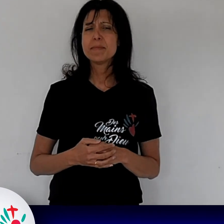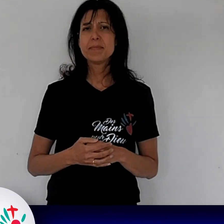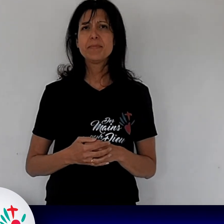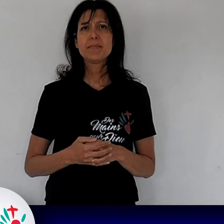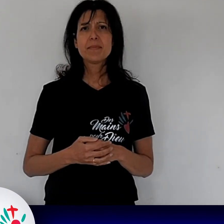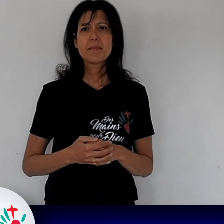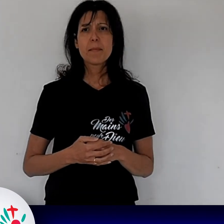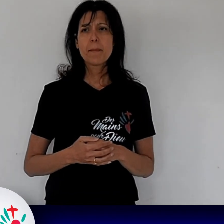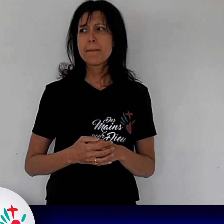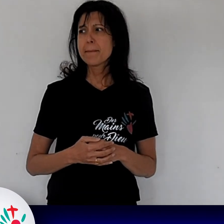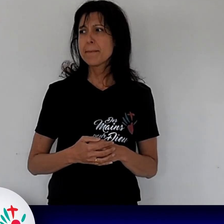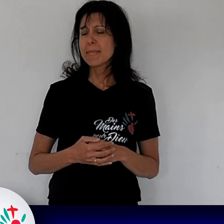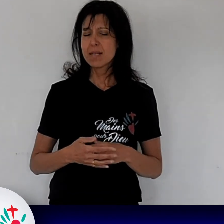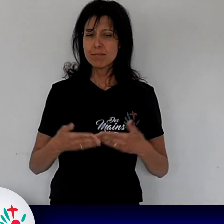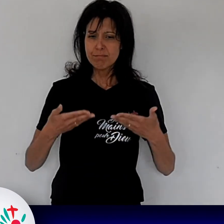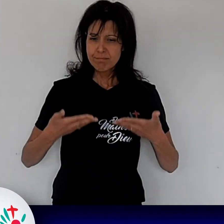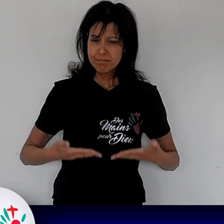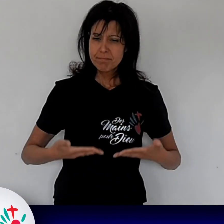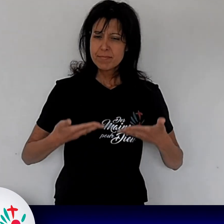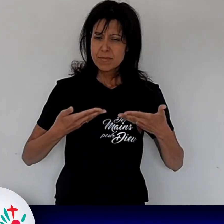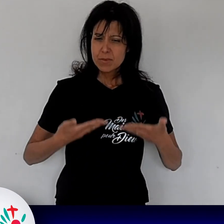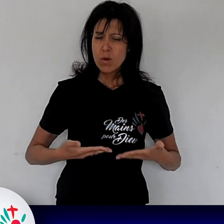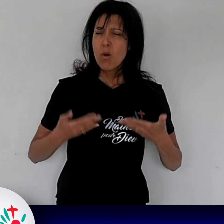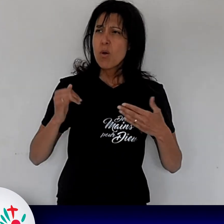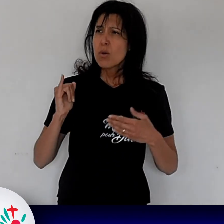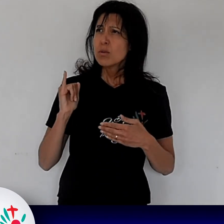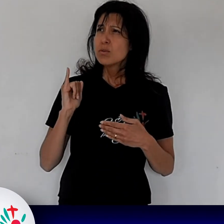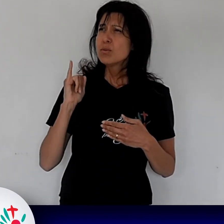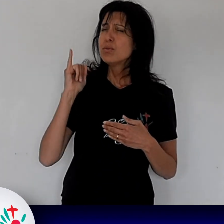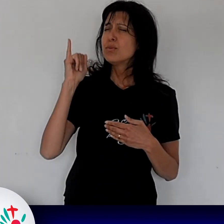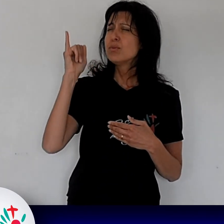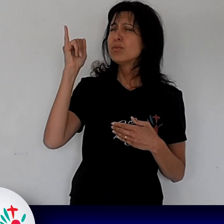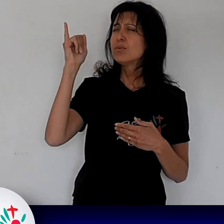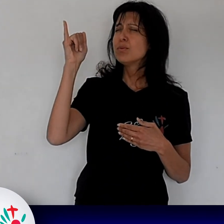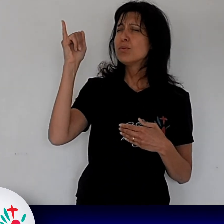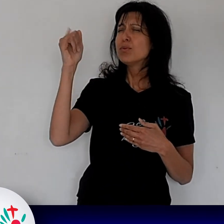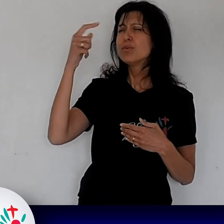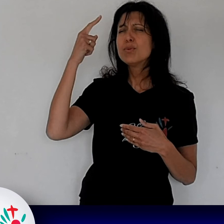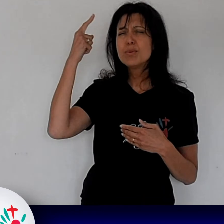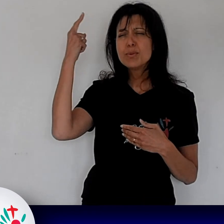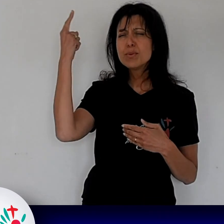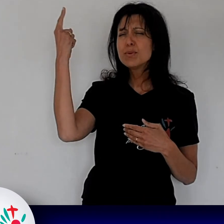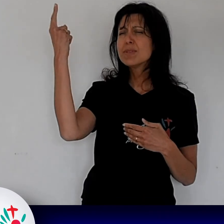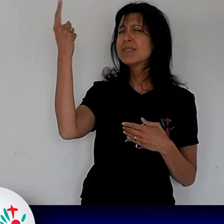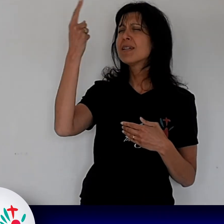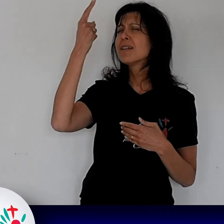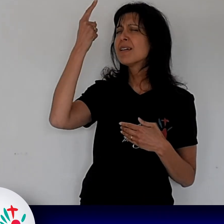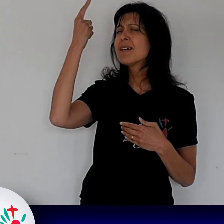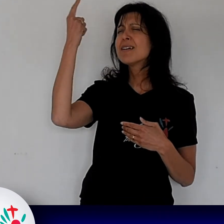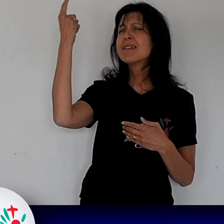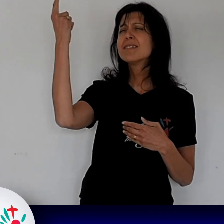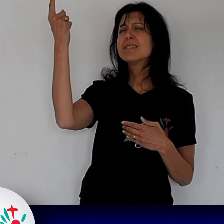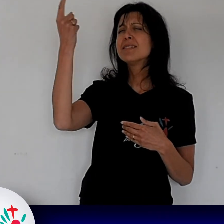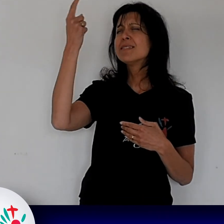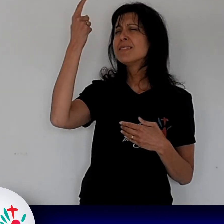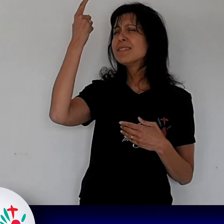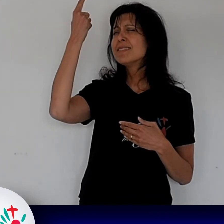Seigneur. Pour ce temps et